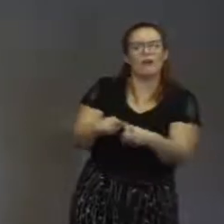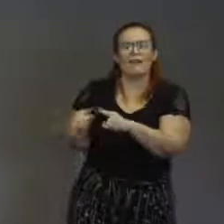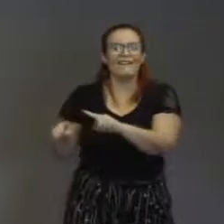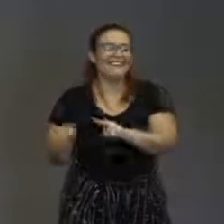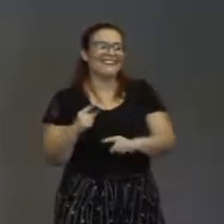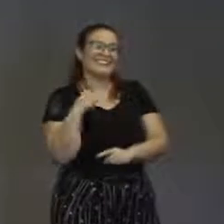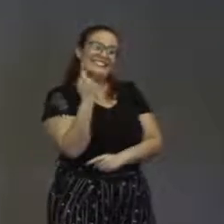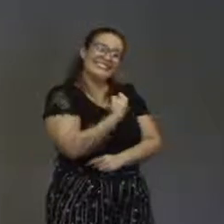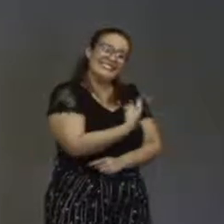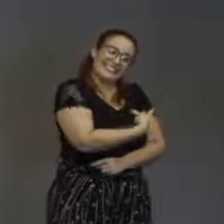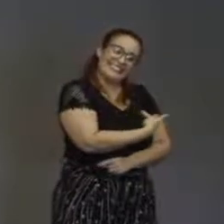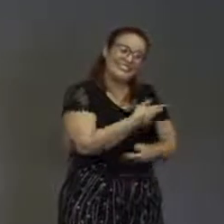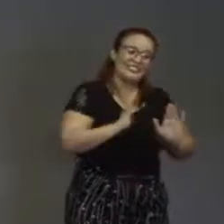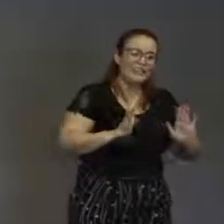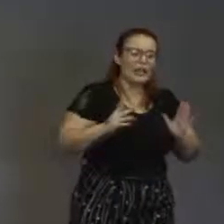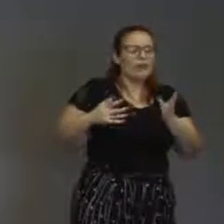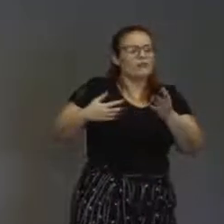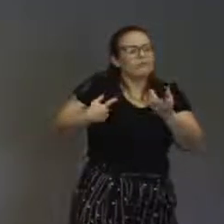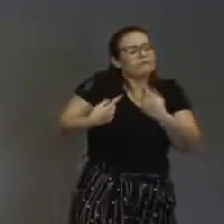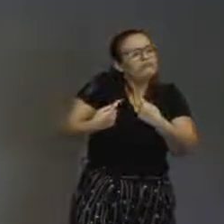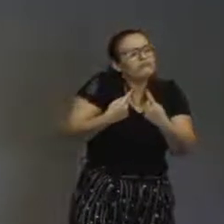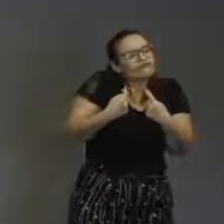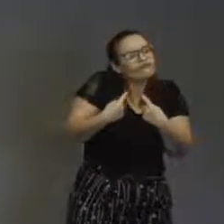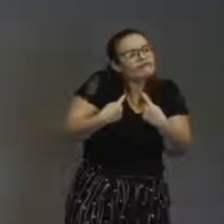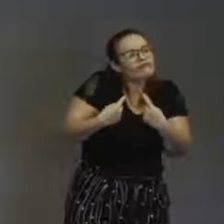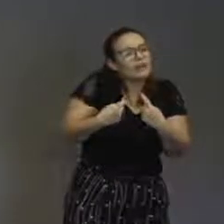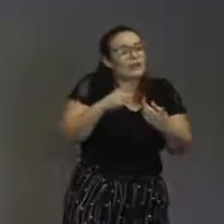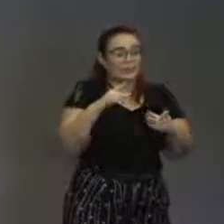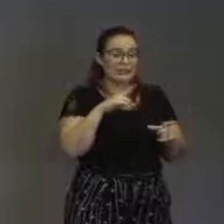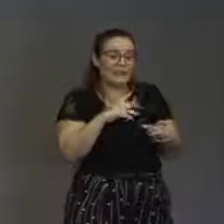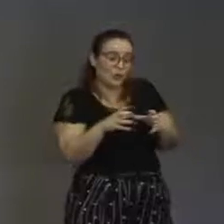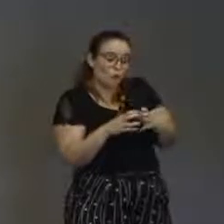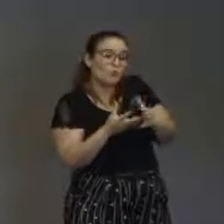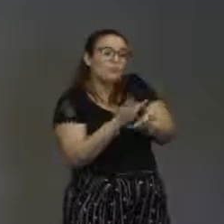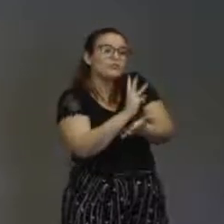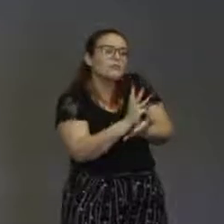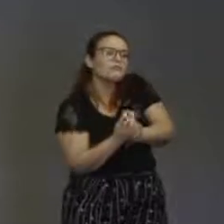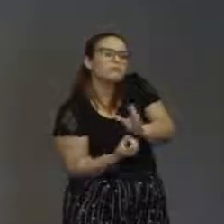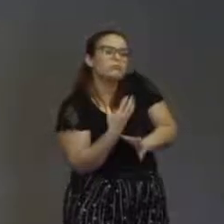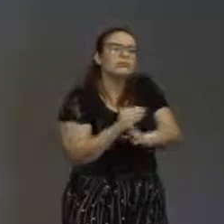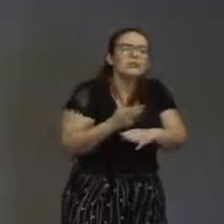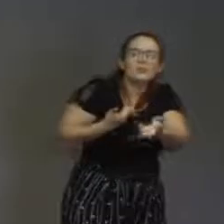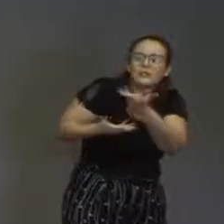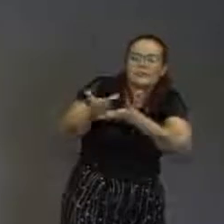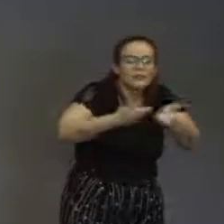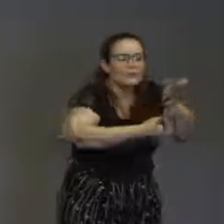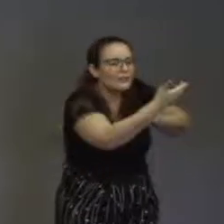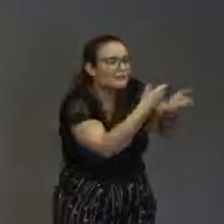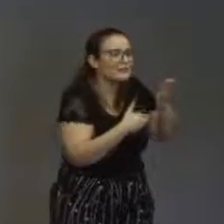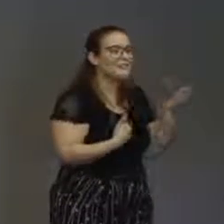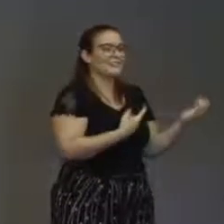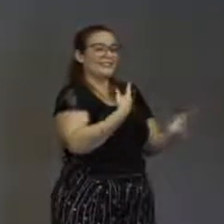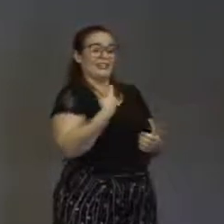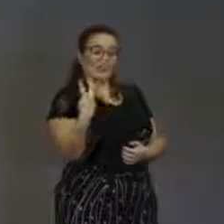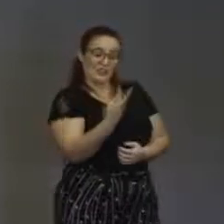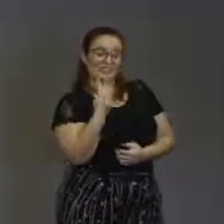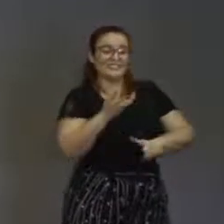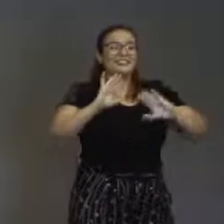longo de semanas, de Skype e tal, e ela criou um grupo no WhatsApp, e a gente já foi trocando figurinhas, enfim, já viramos amigas de infância, nós